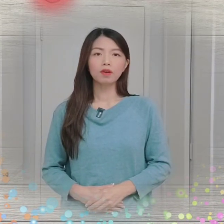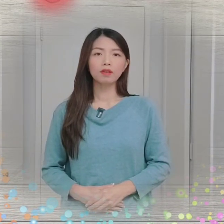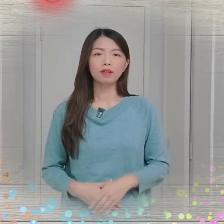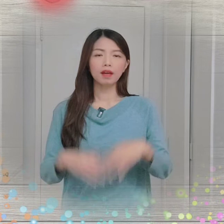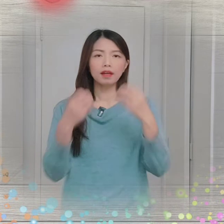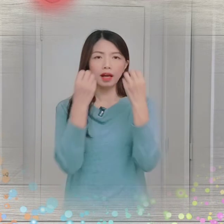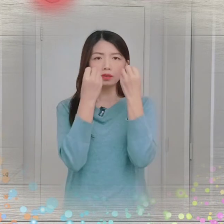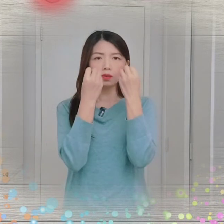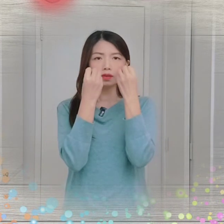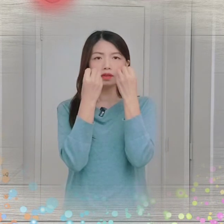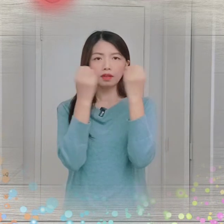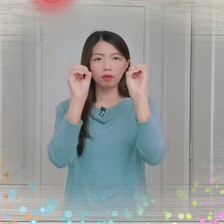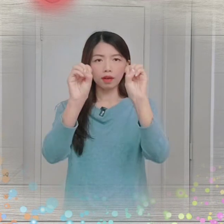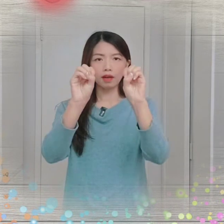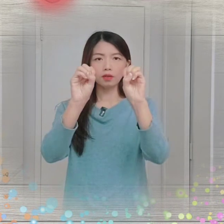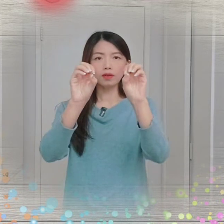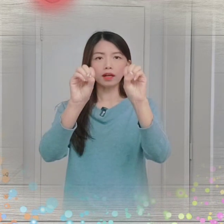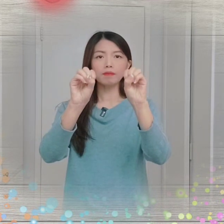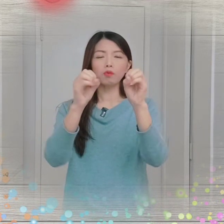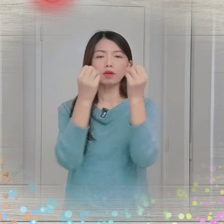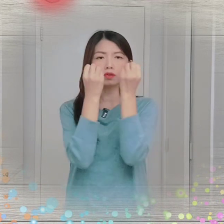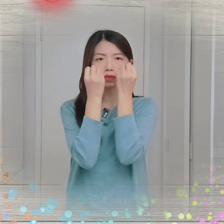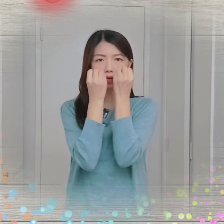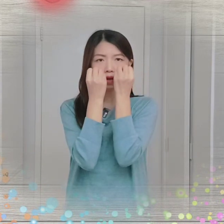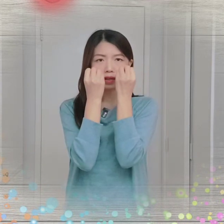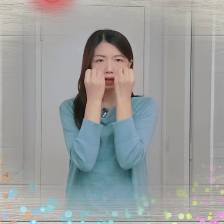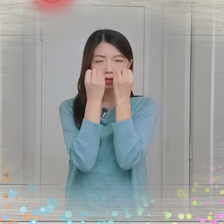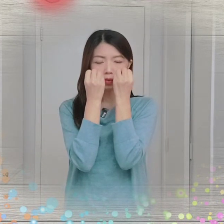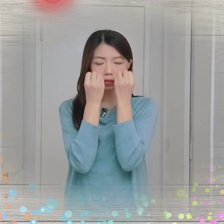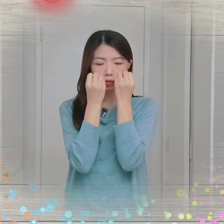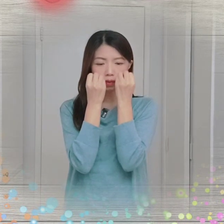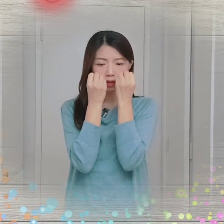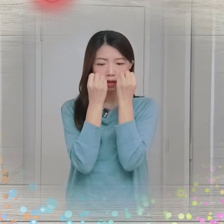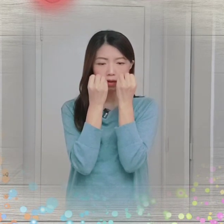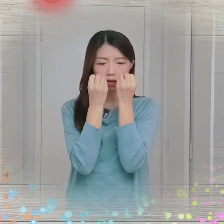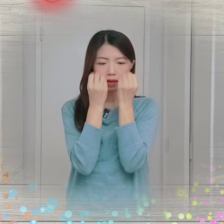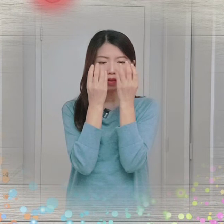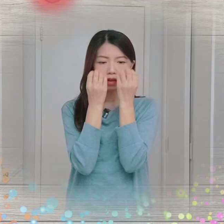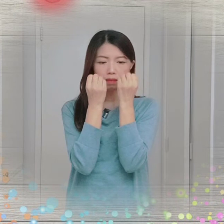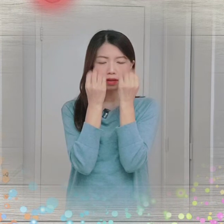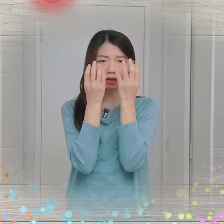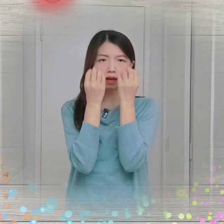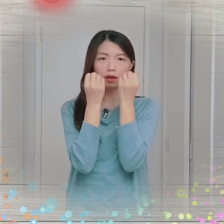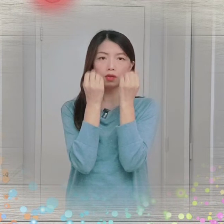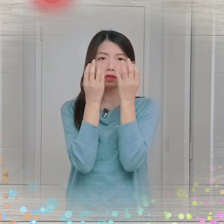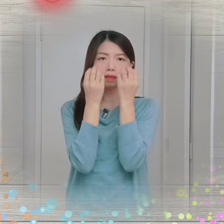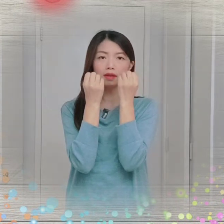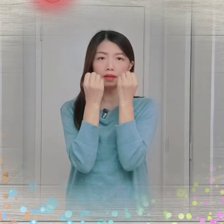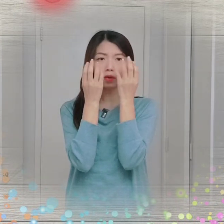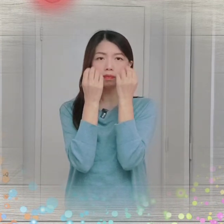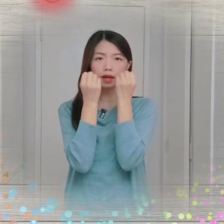이런 뜻의 수어는 양손은 이렇게 손을 약간 오므려주시고 양쪽 눈 밑에서 살짝만 이렇게